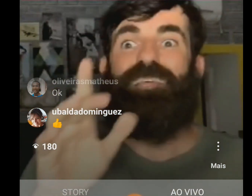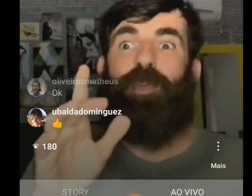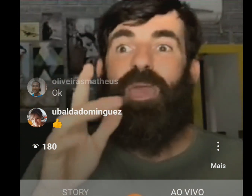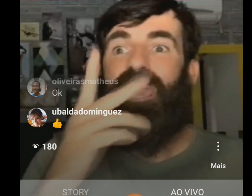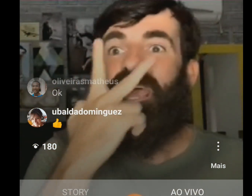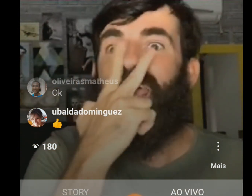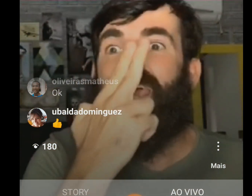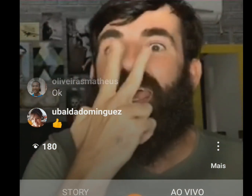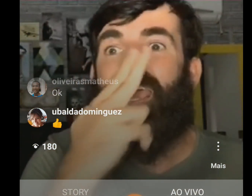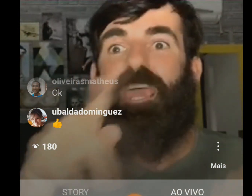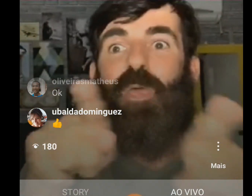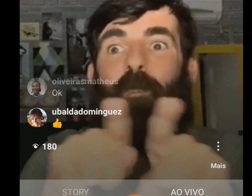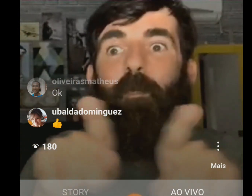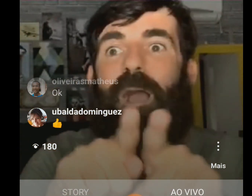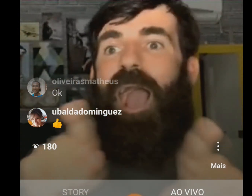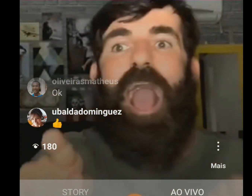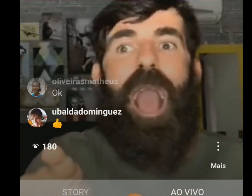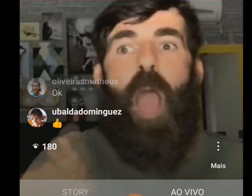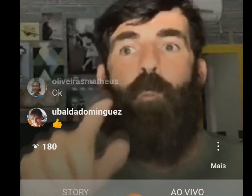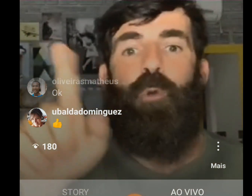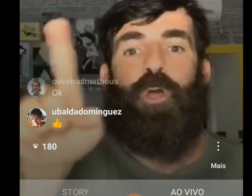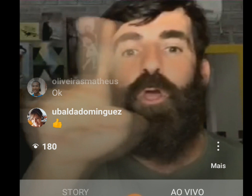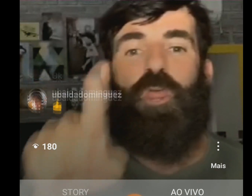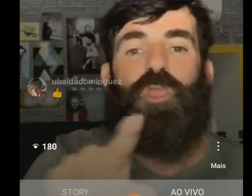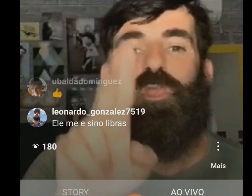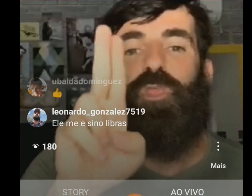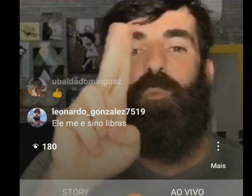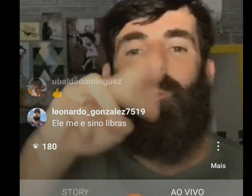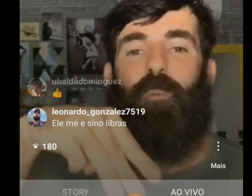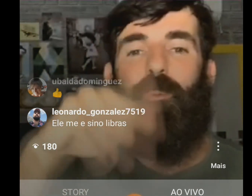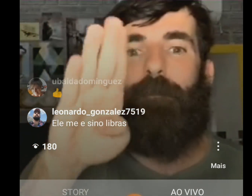coronavírus parece como se fosse um zumbi.